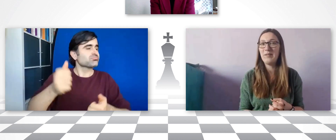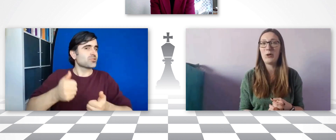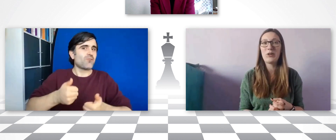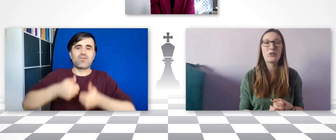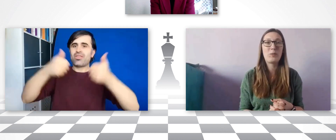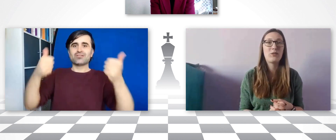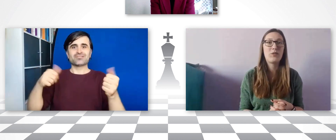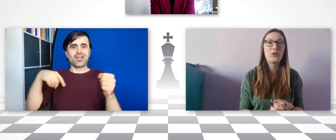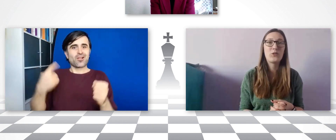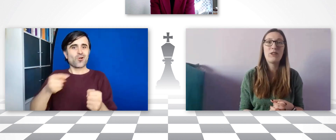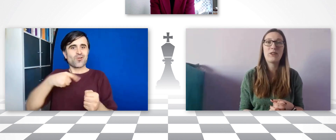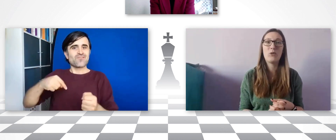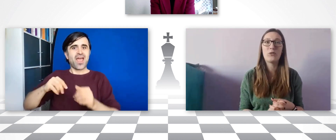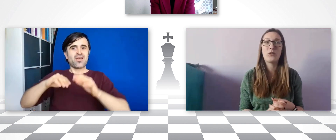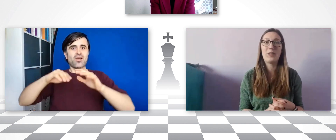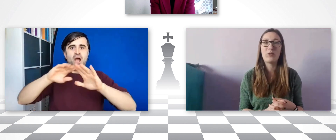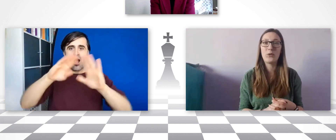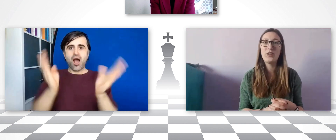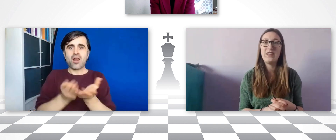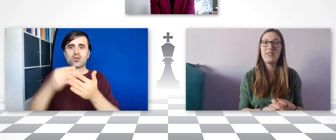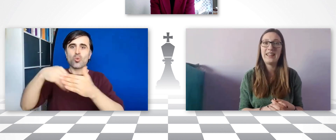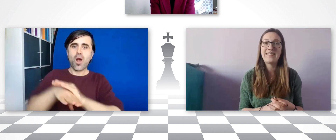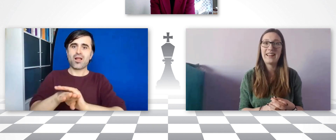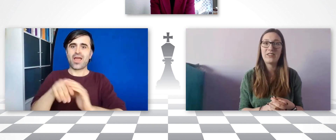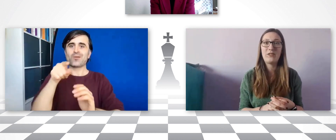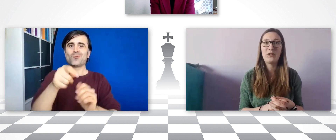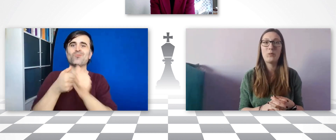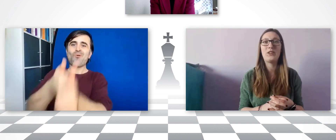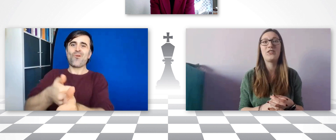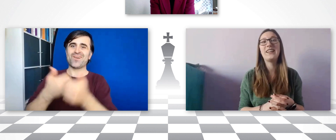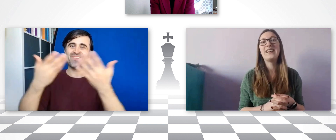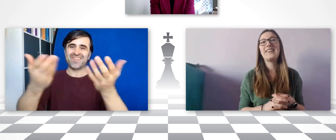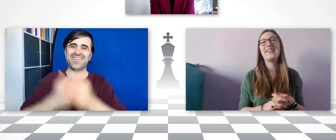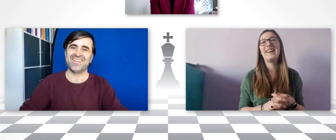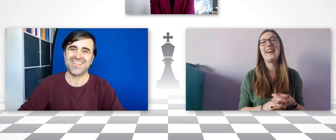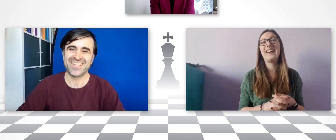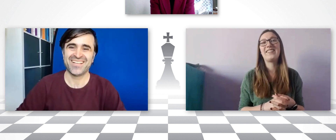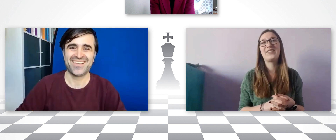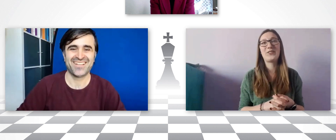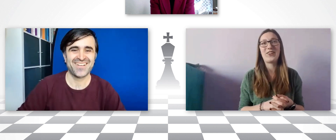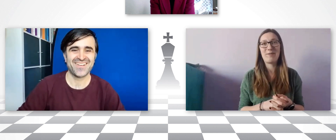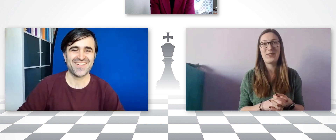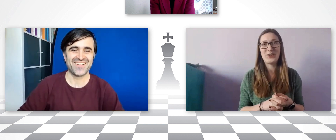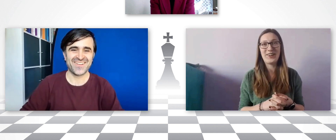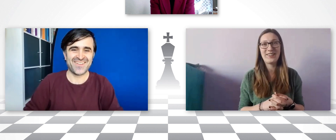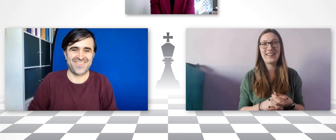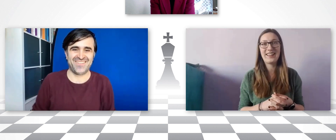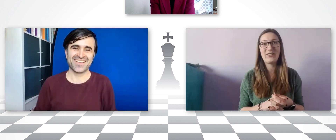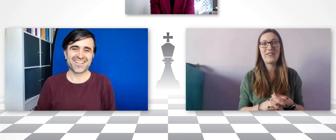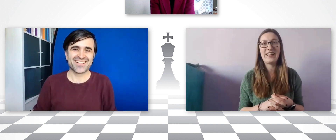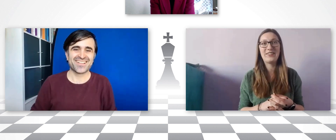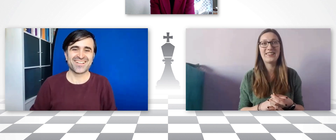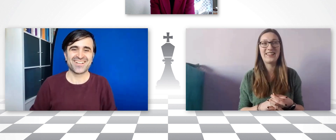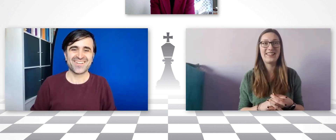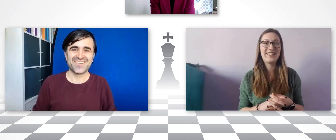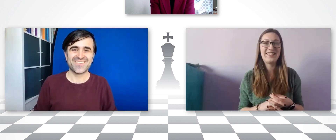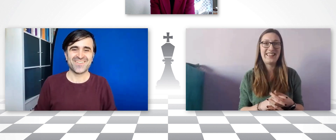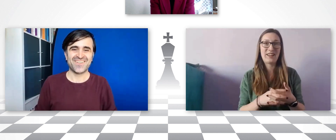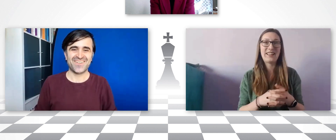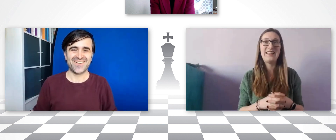volgen. Mogelijk door middel van een tolk of door middel van ondertiteling tijdens die filmpjes. Dan is het voor ons allemaal toegankelijk. En kunnen wij